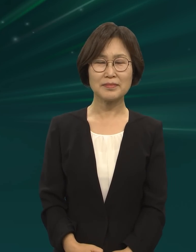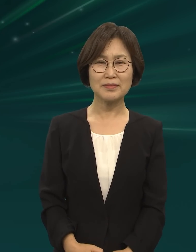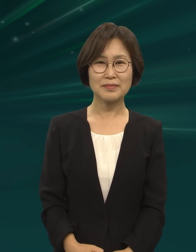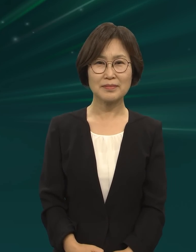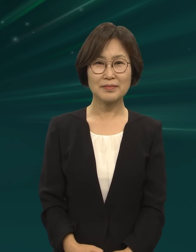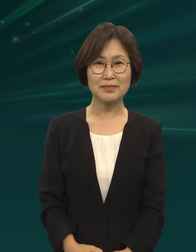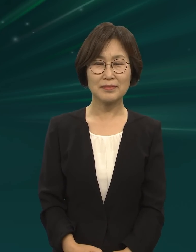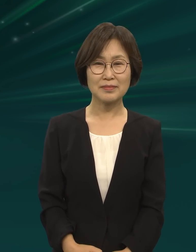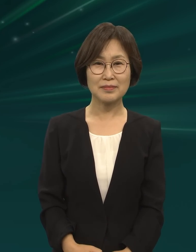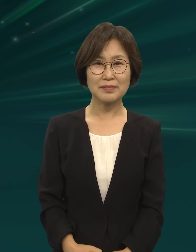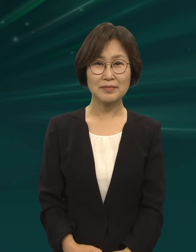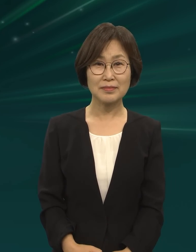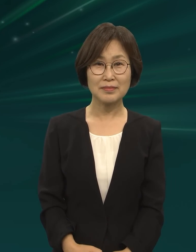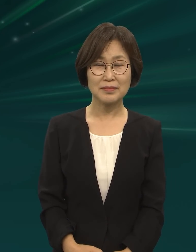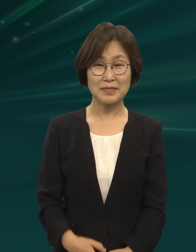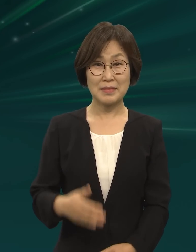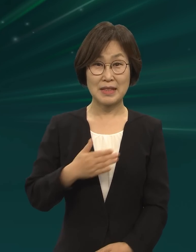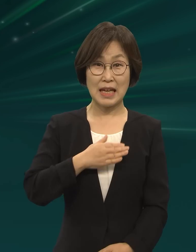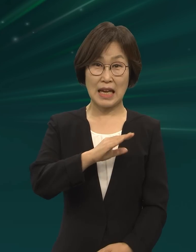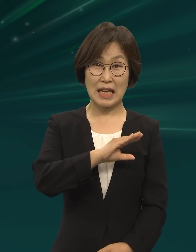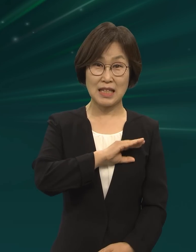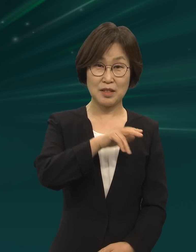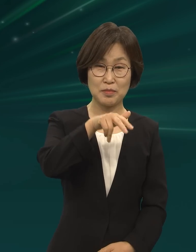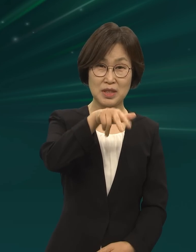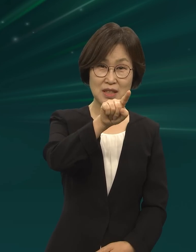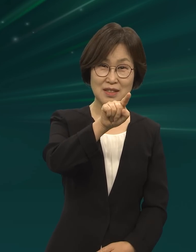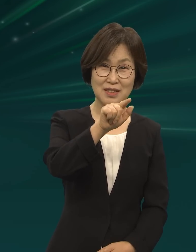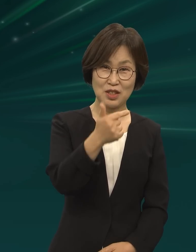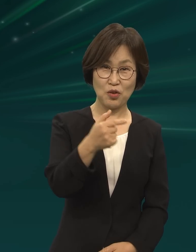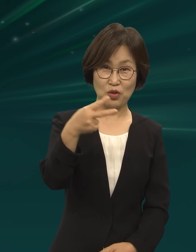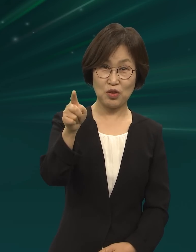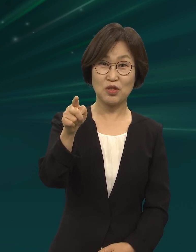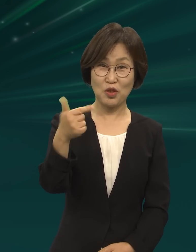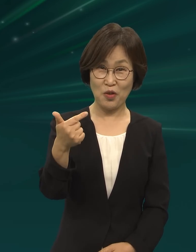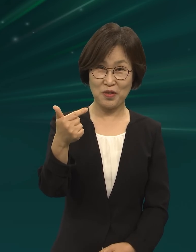제 이름은 천단입니다. 제 아내는 하나밖에 없습니다.